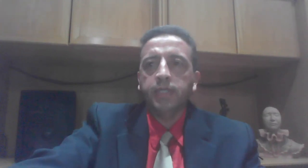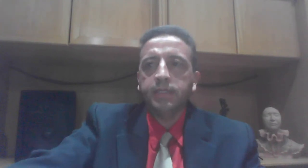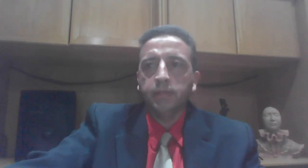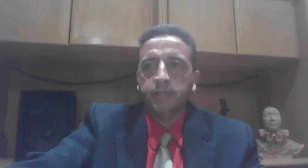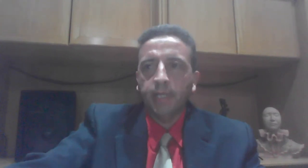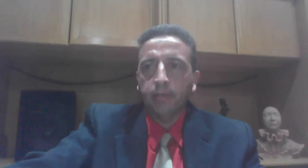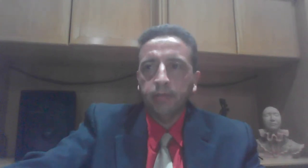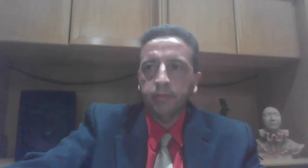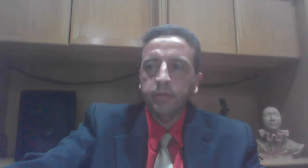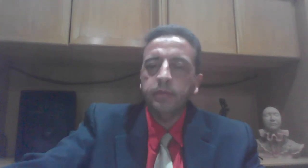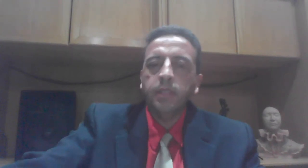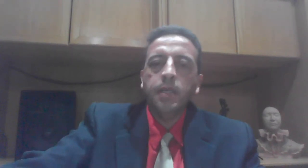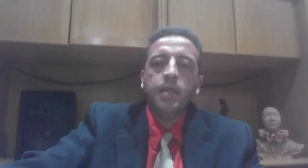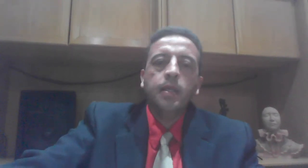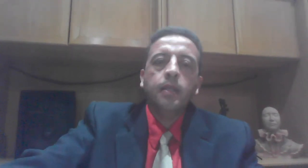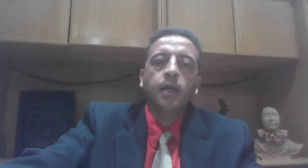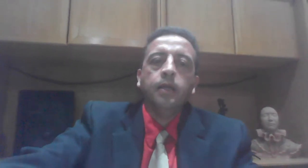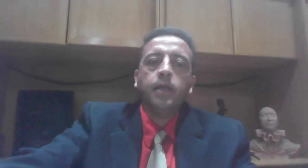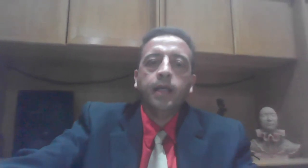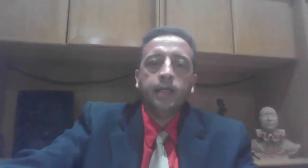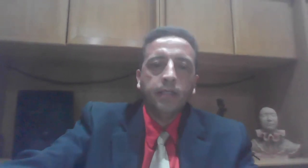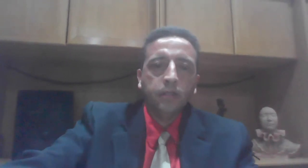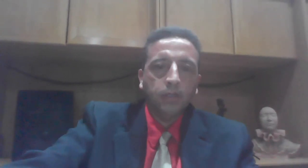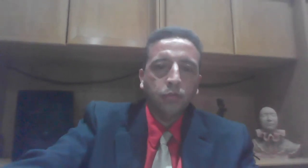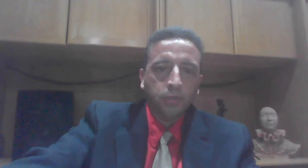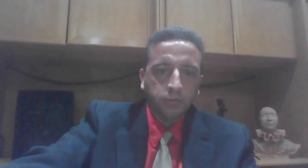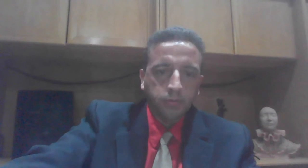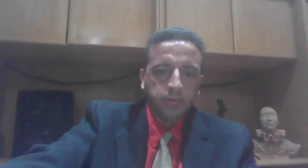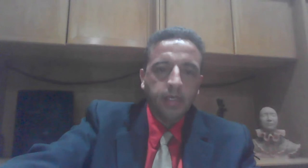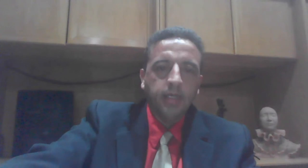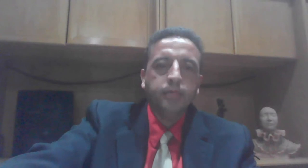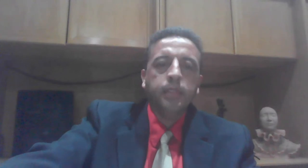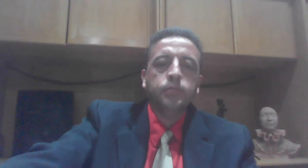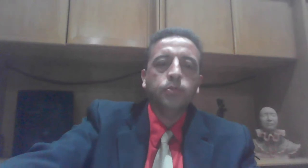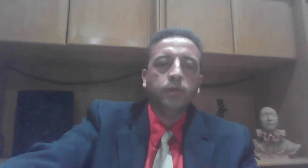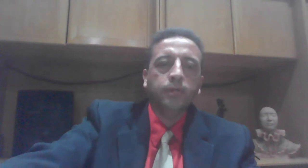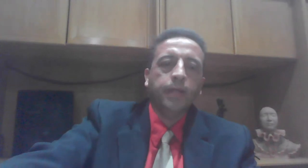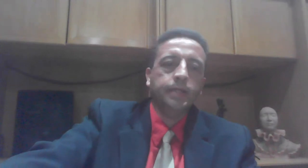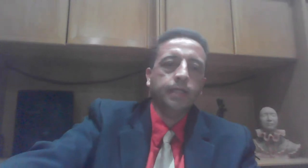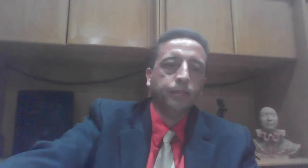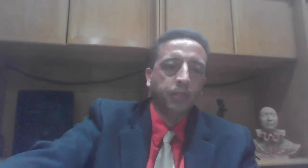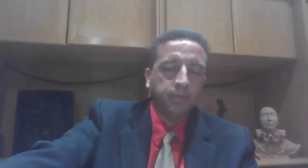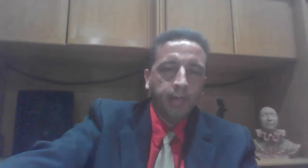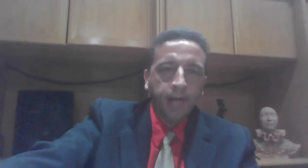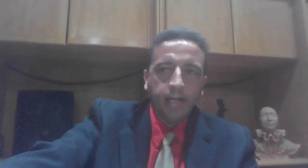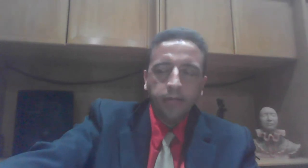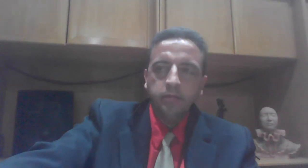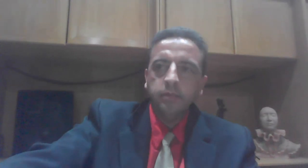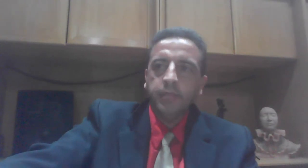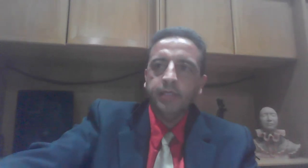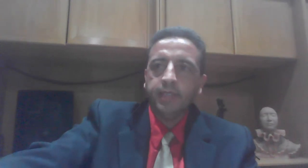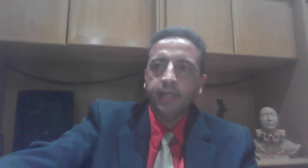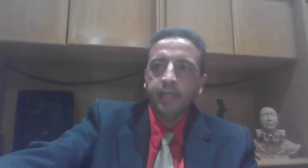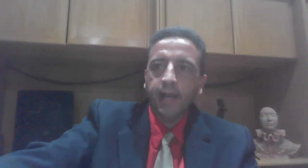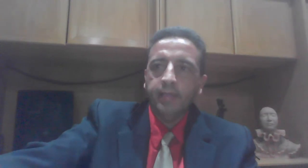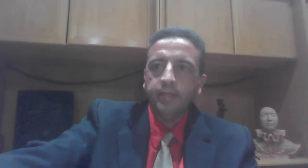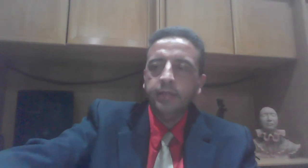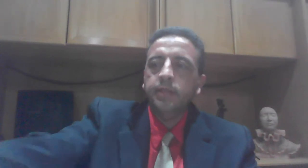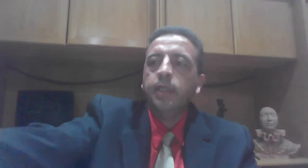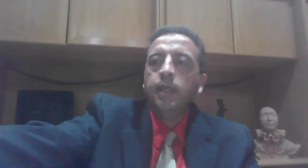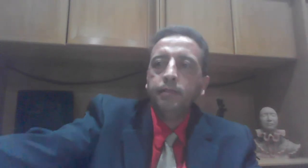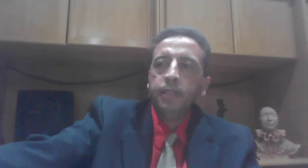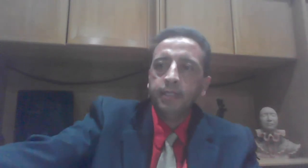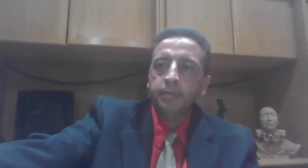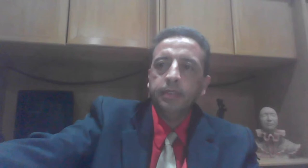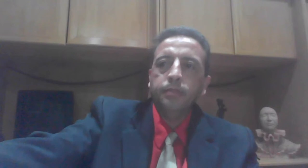a documentação desses alunos. Agradeço a todos da equipe da DICOM pelo trabalho, pela